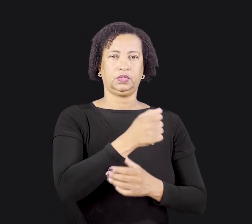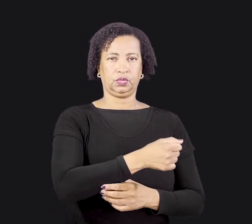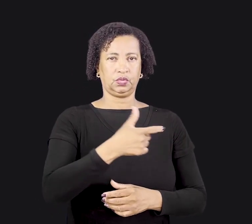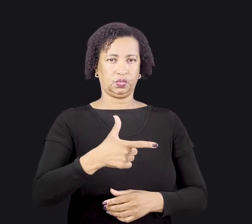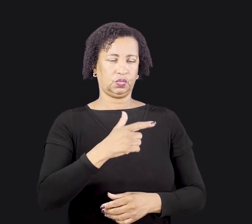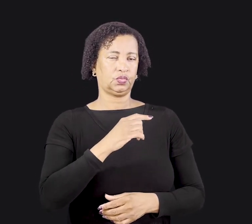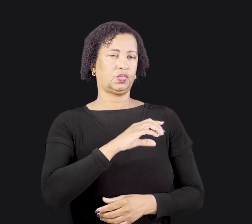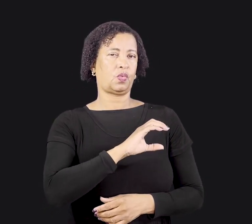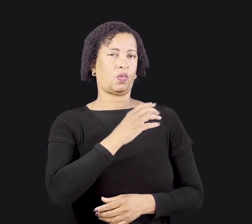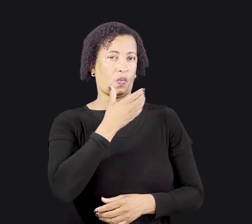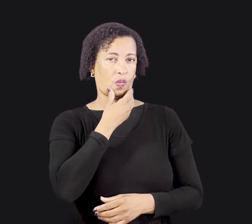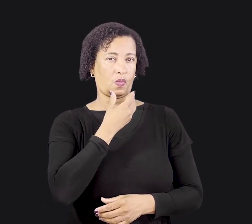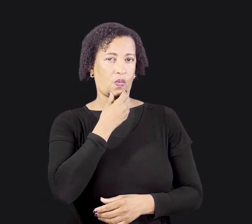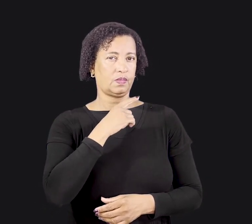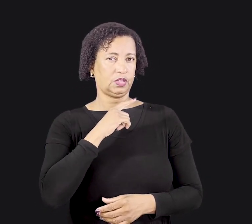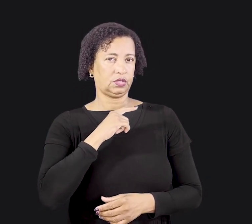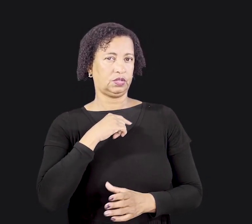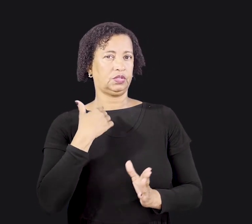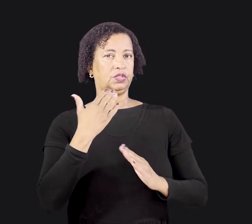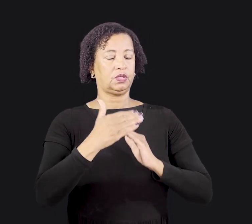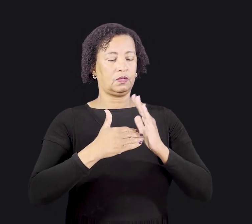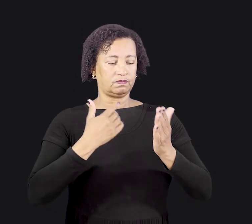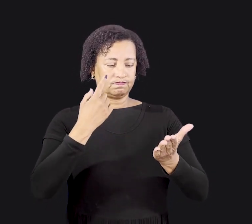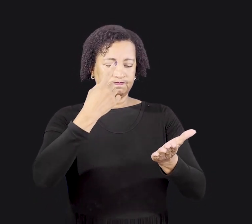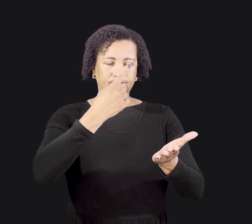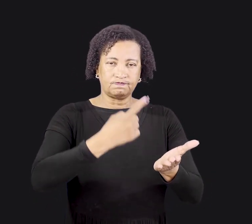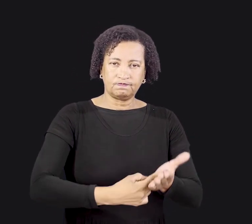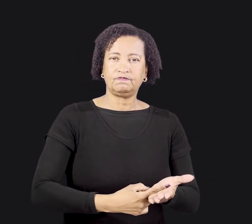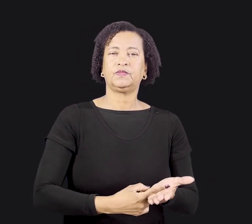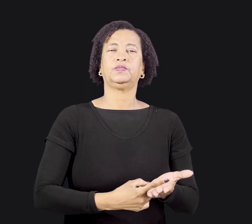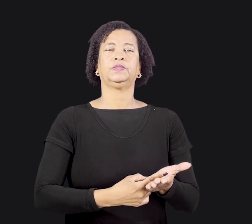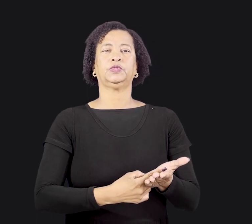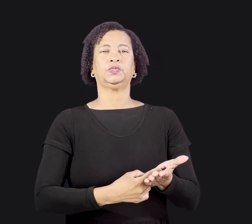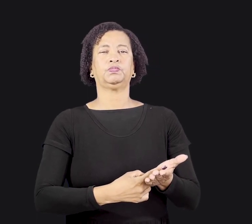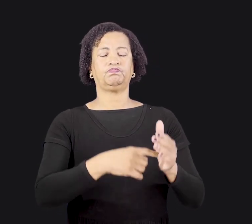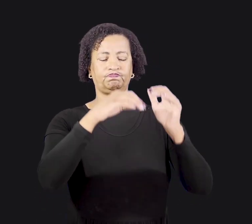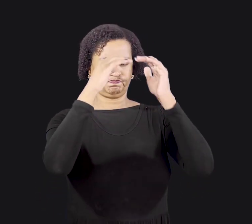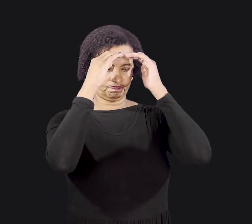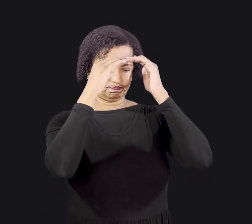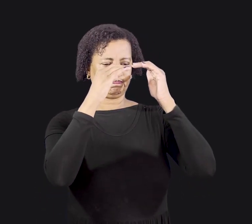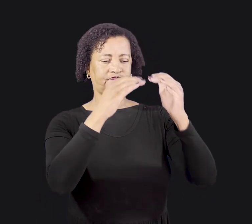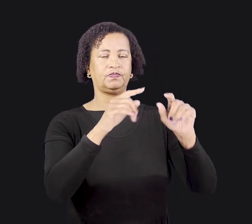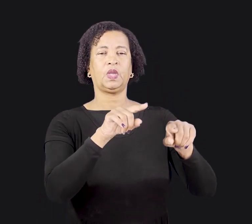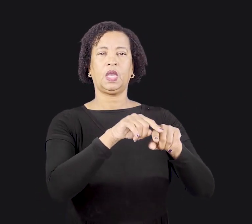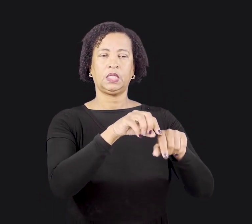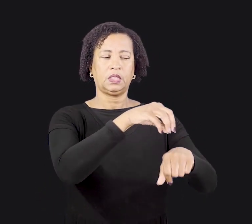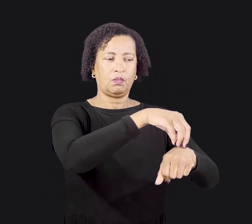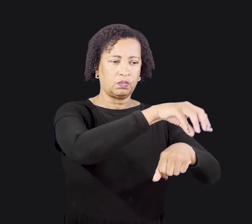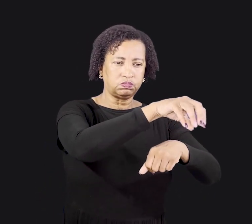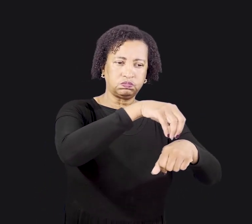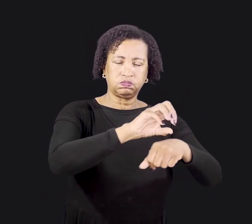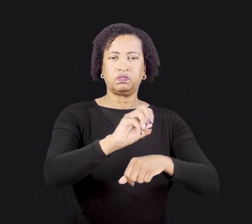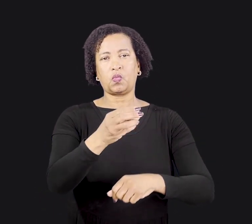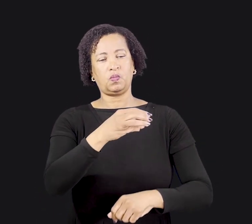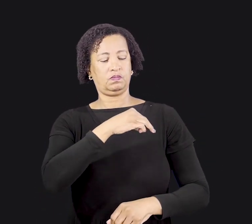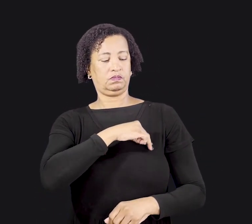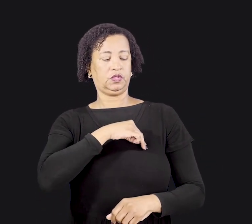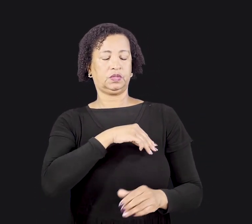homens tinham um alto grau de comprometimento com a missão de serem mensageiros ou missionários dele.